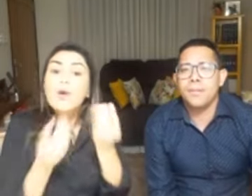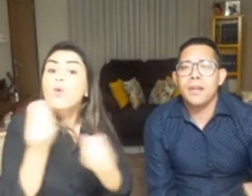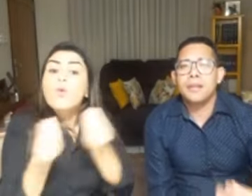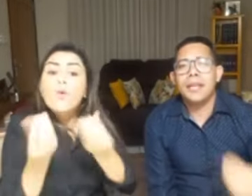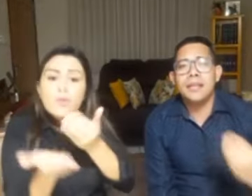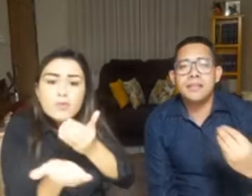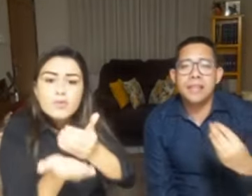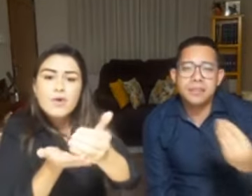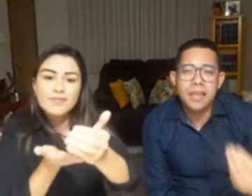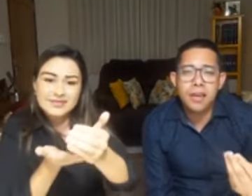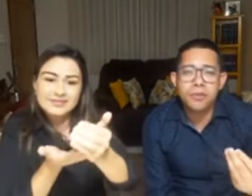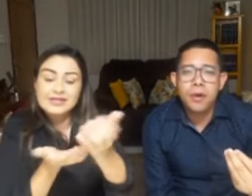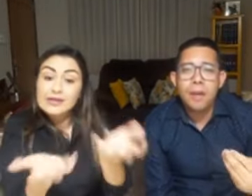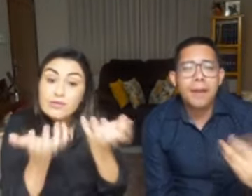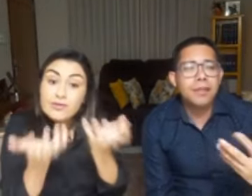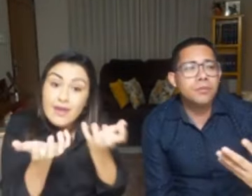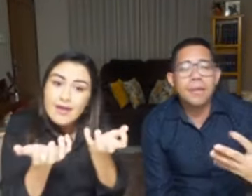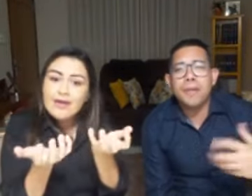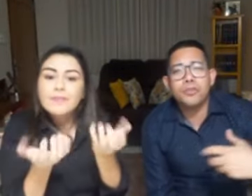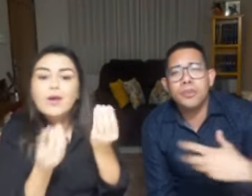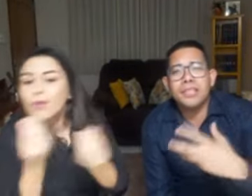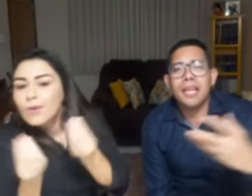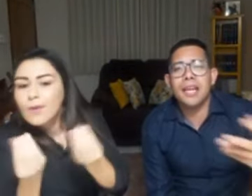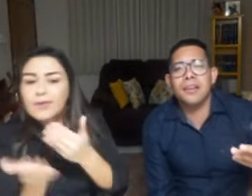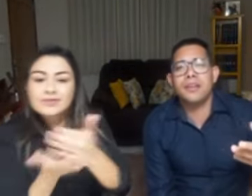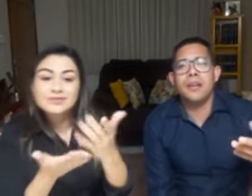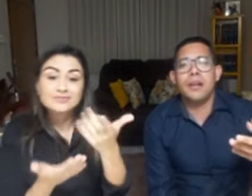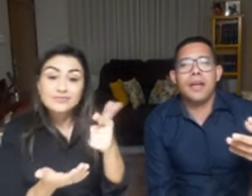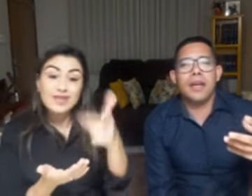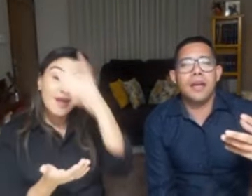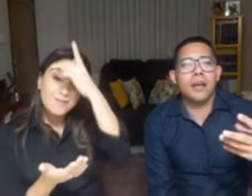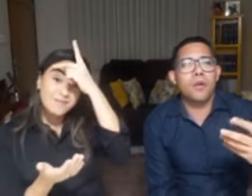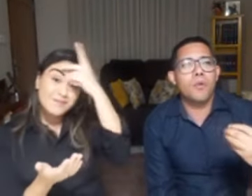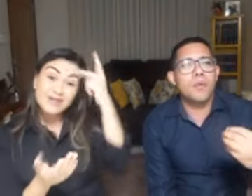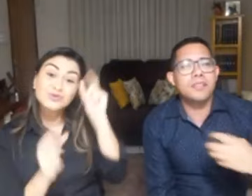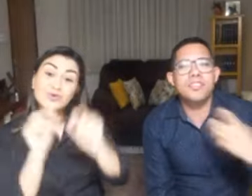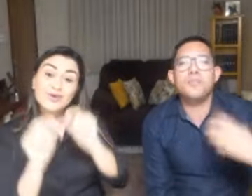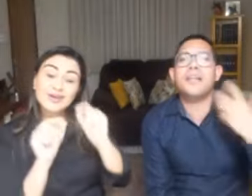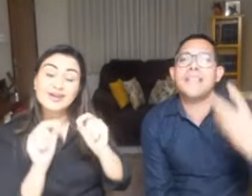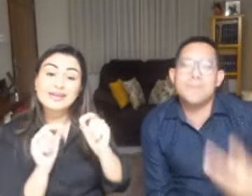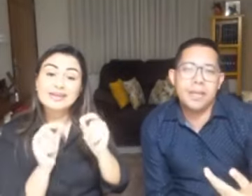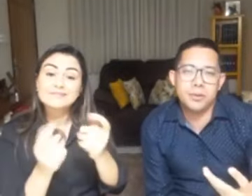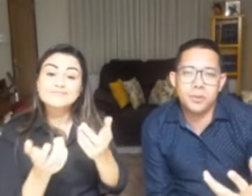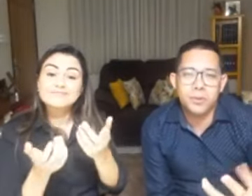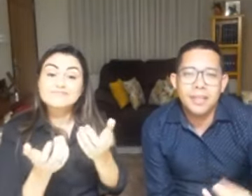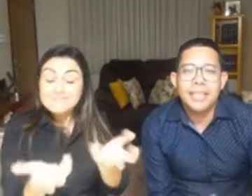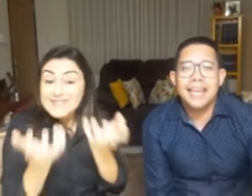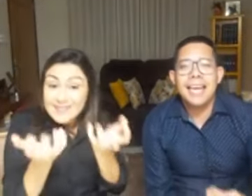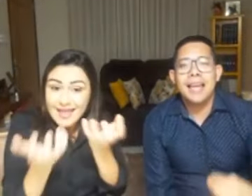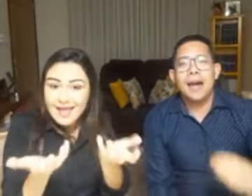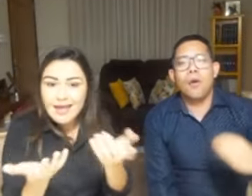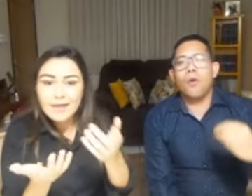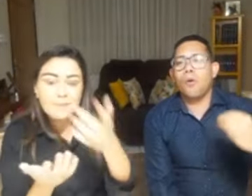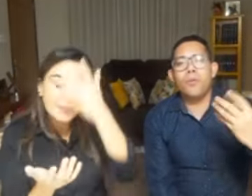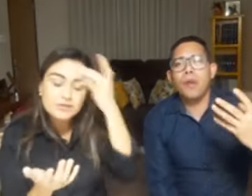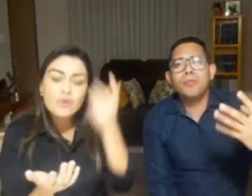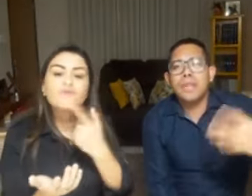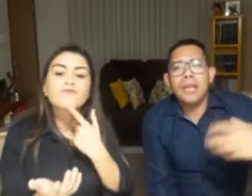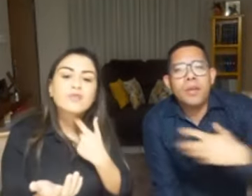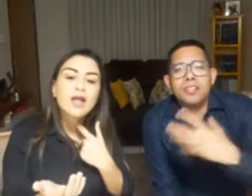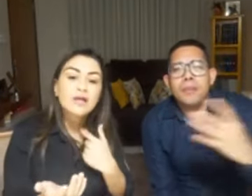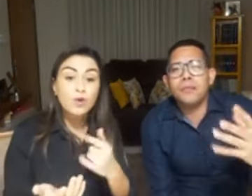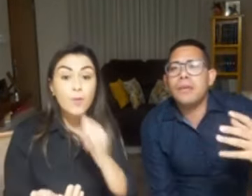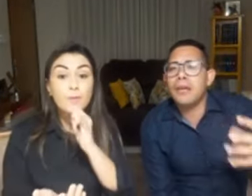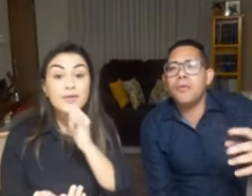começar. Tem esse desejo, mas não tem pessoas da igreja com esse despertamento, né? Ou não